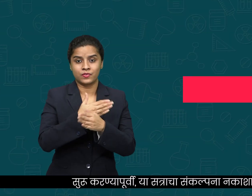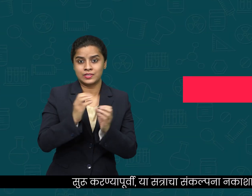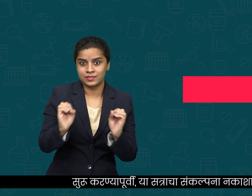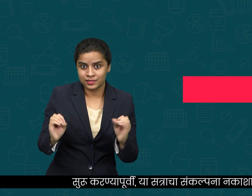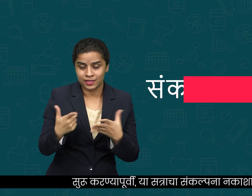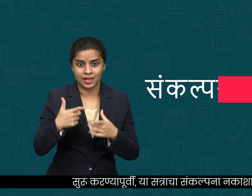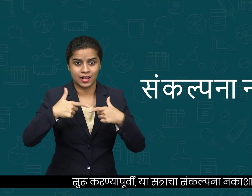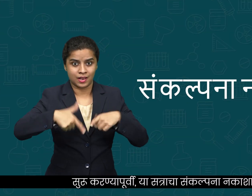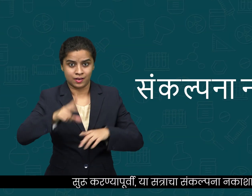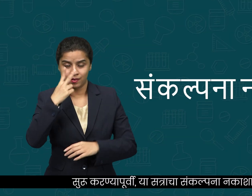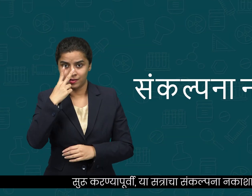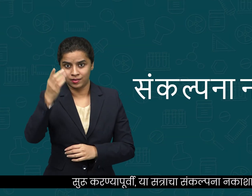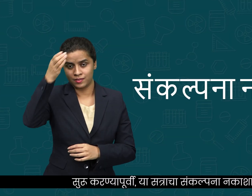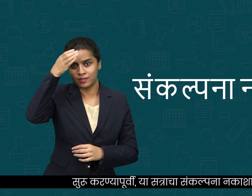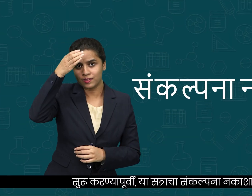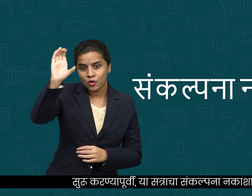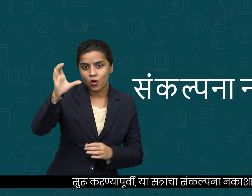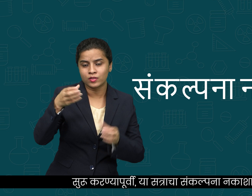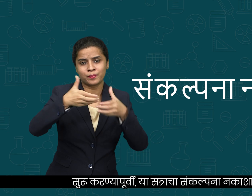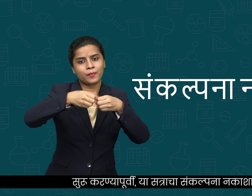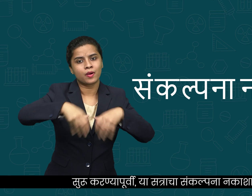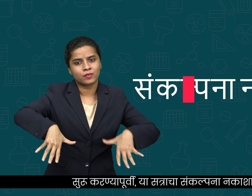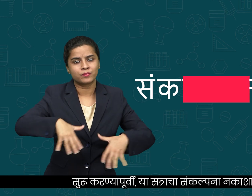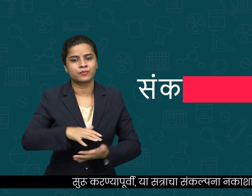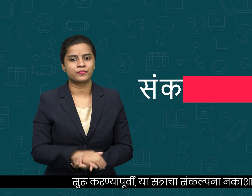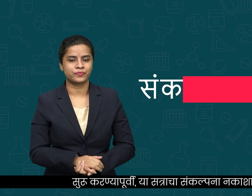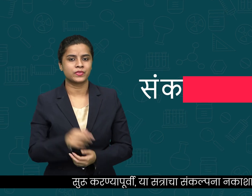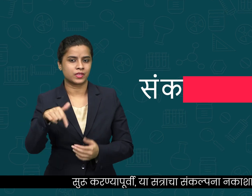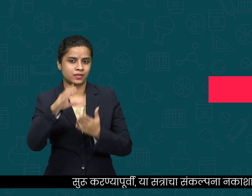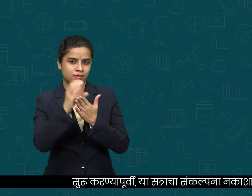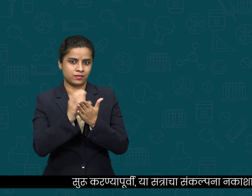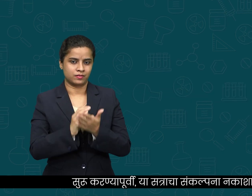सुरू करण्यापूर्वी या सत्राचा संकल्पना नकाशा पाहूया.